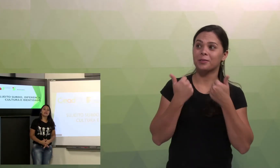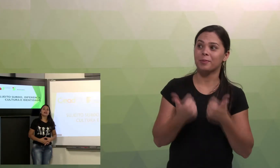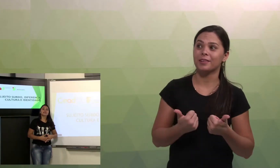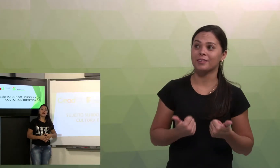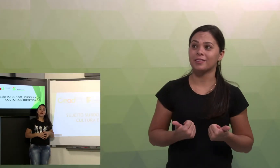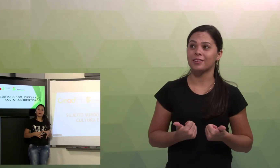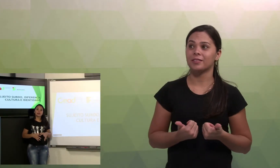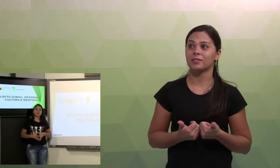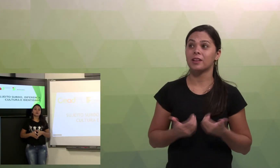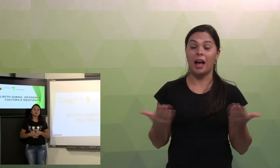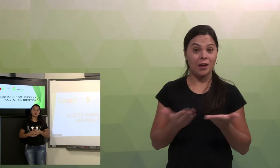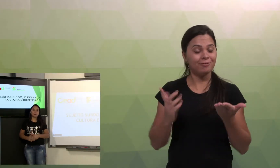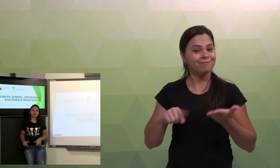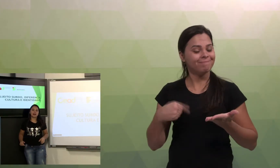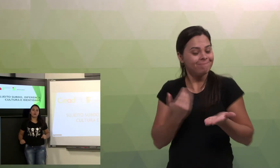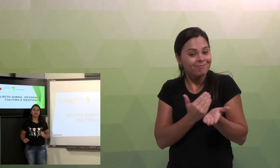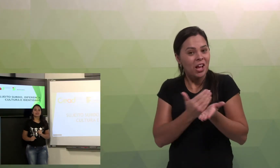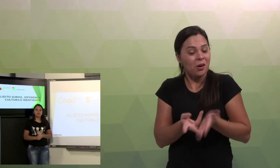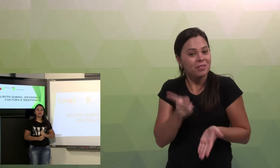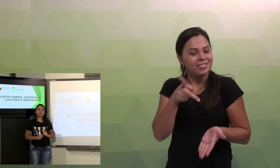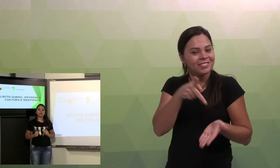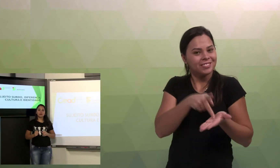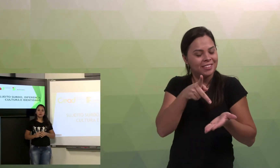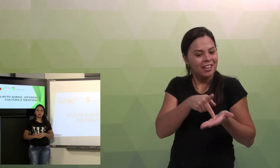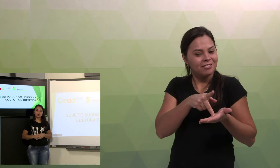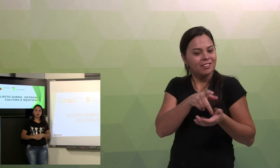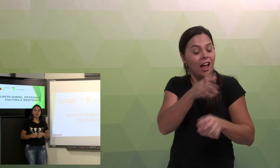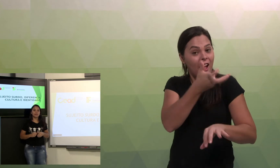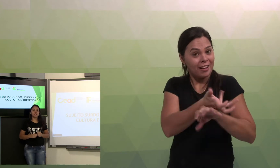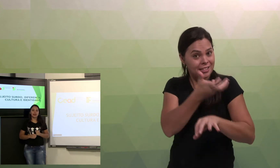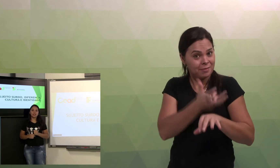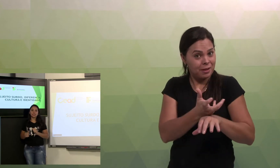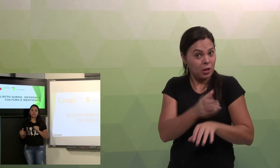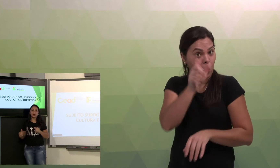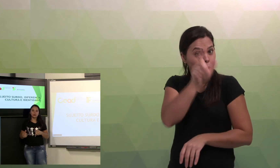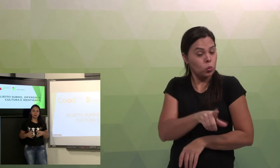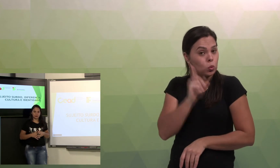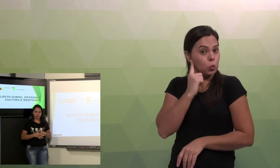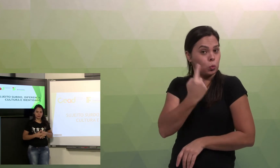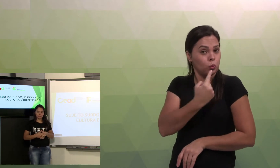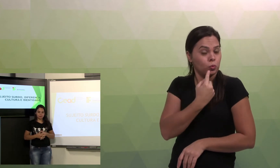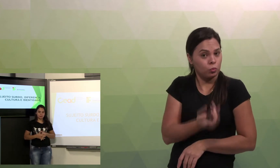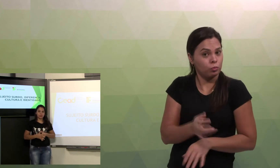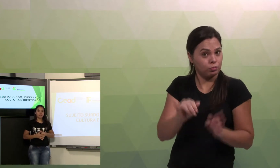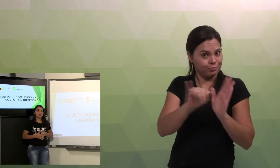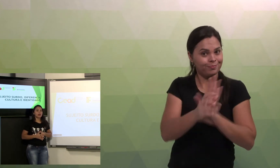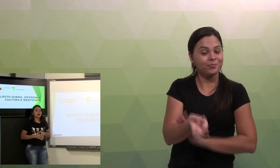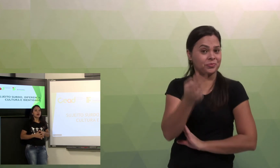tudo bem? Então agora nós vamos começar com a disciplina Sujeito Surdo, Identidade e Cultura.